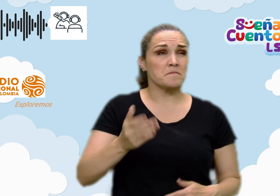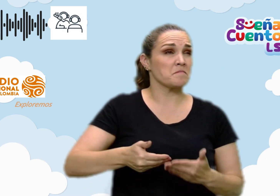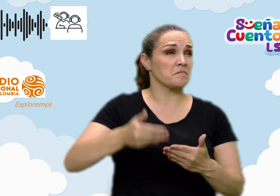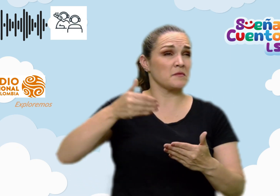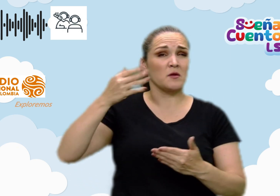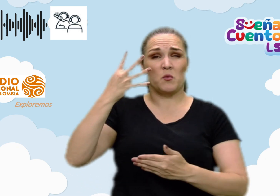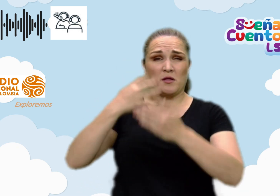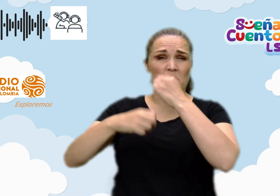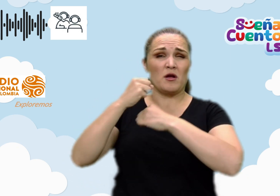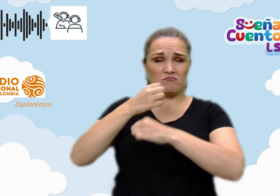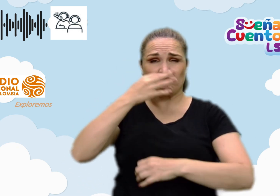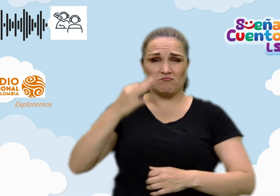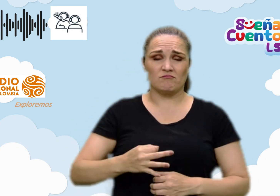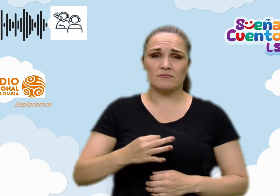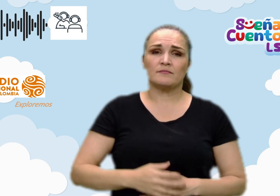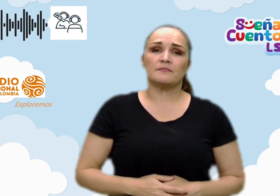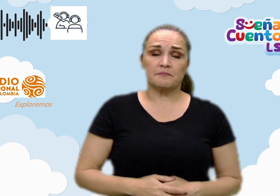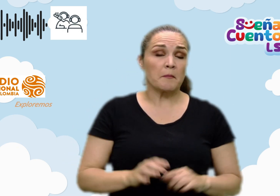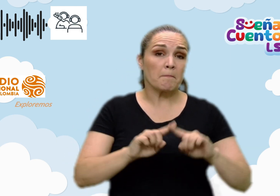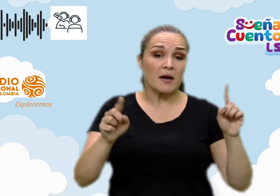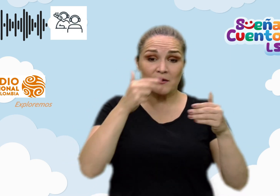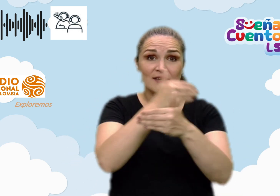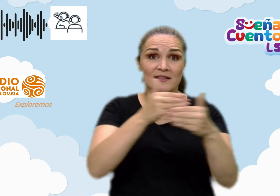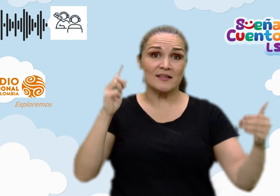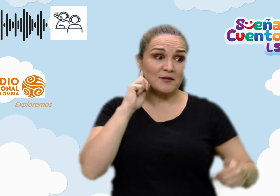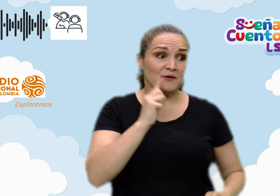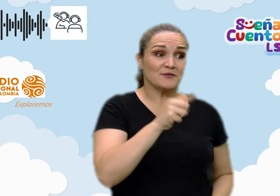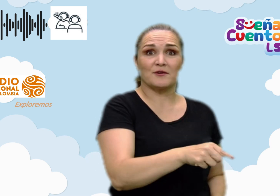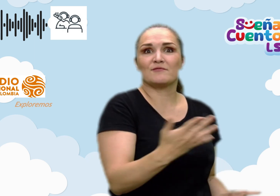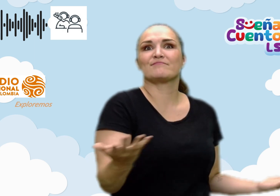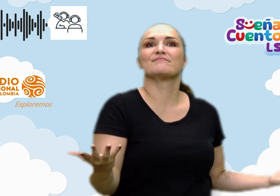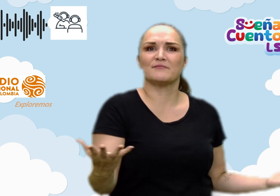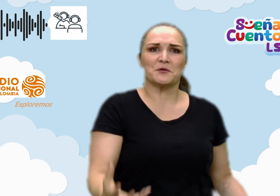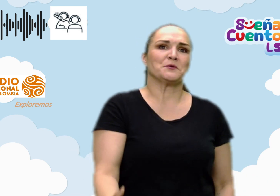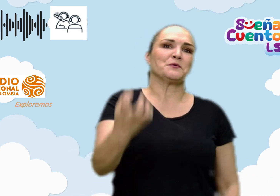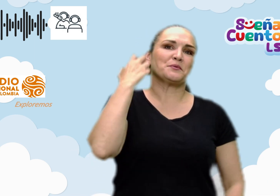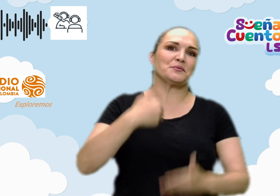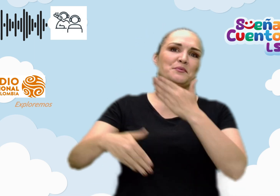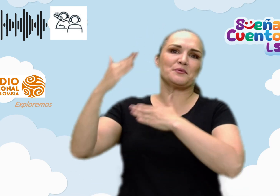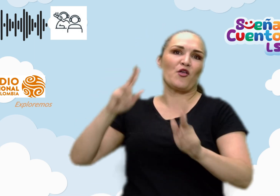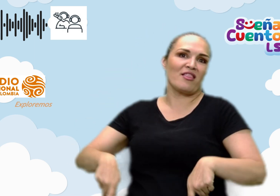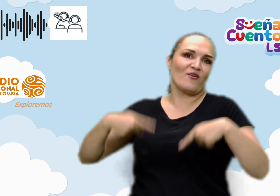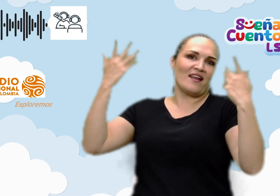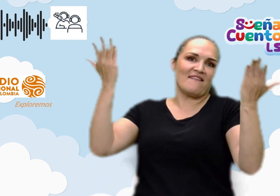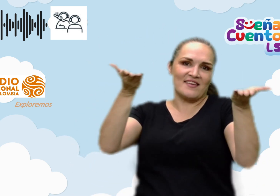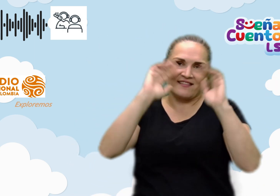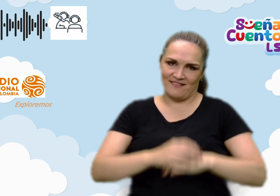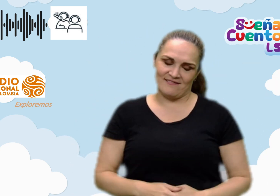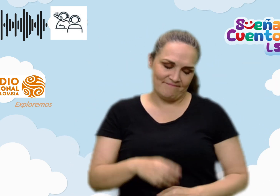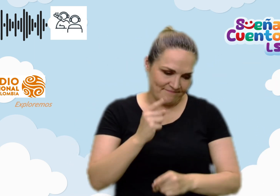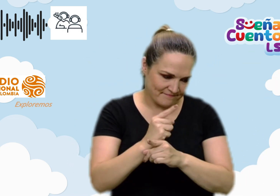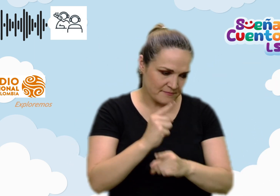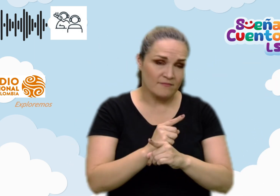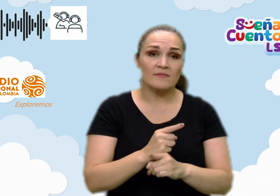no más de 4 años, realmente. Pero los niños sordos vienen Imagínense, de toda